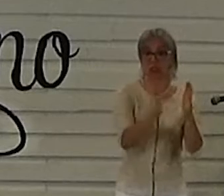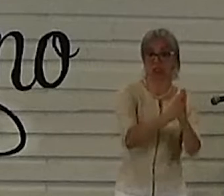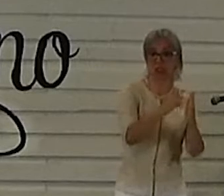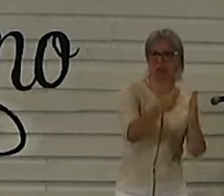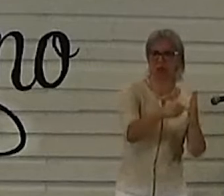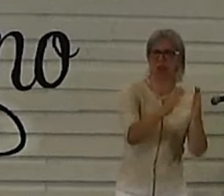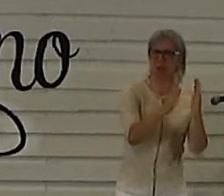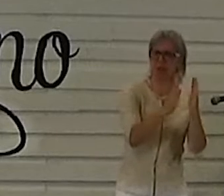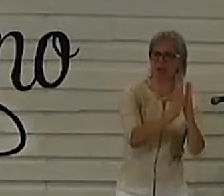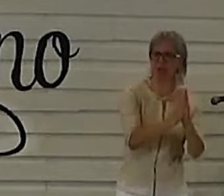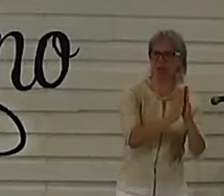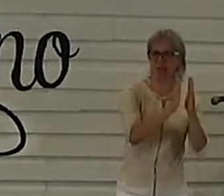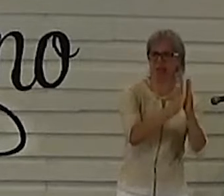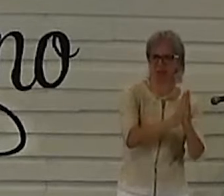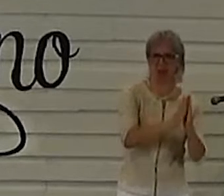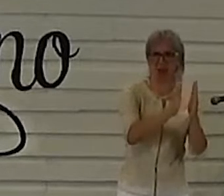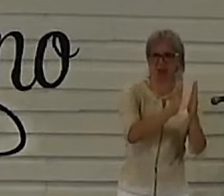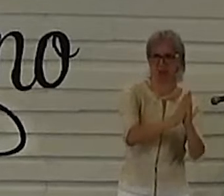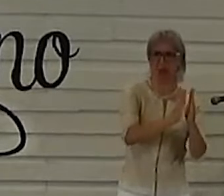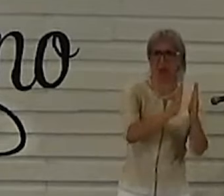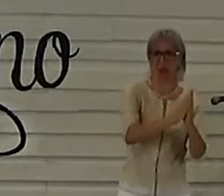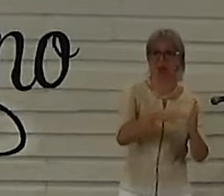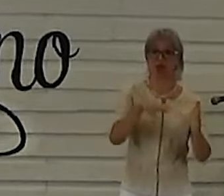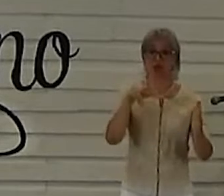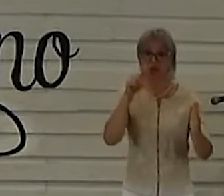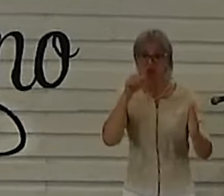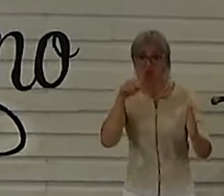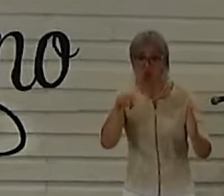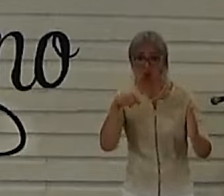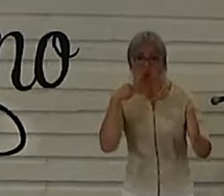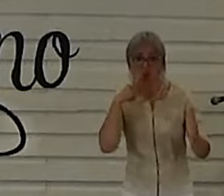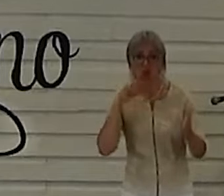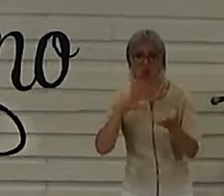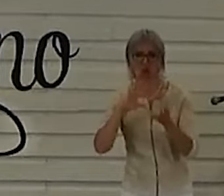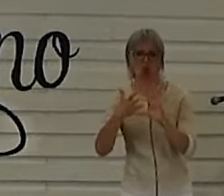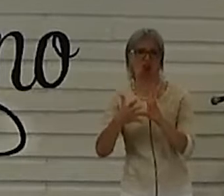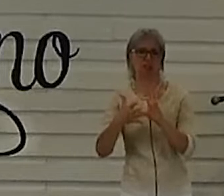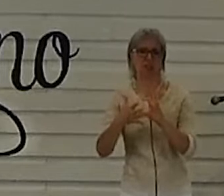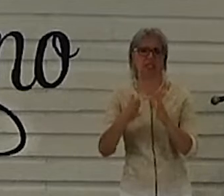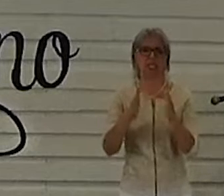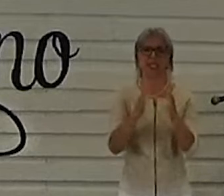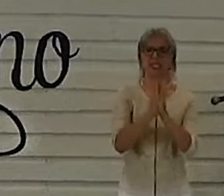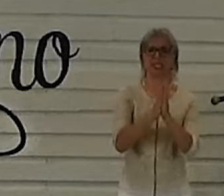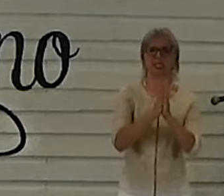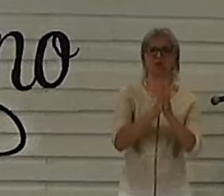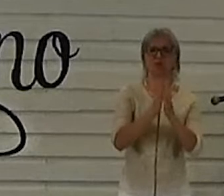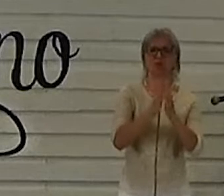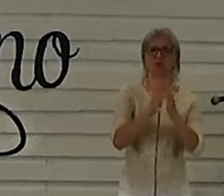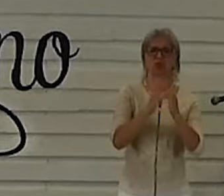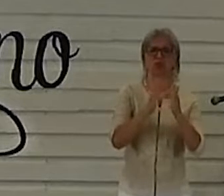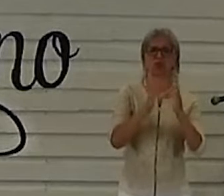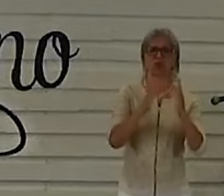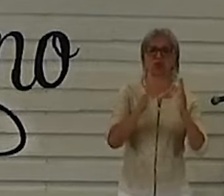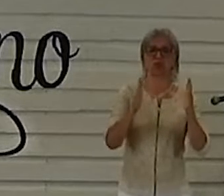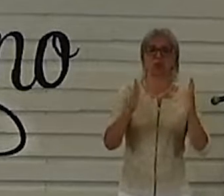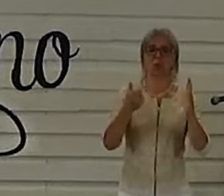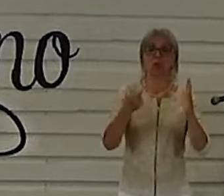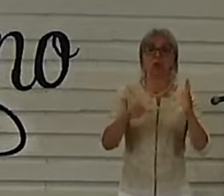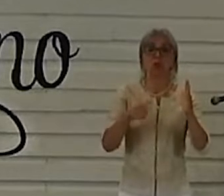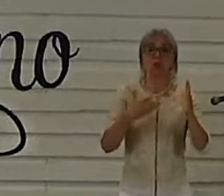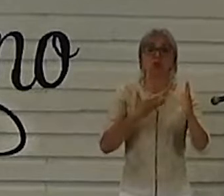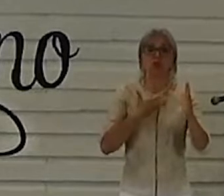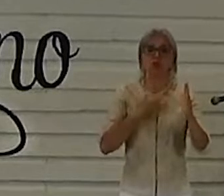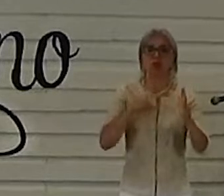E si mettono a pregare, loro pregano per loro. La chiesa si è sviluppata in maniera incredibile. In 4 anni contano